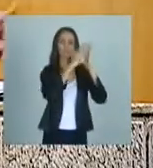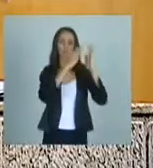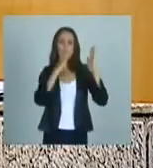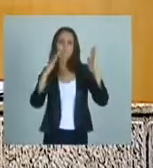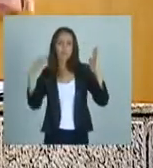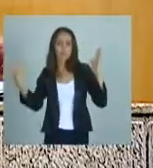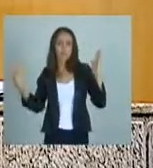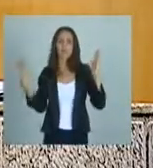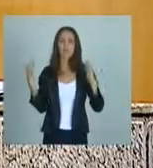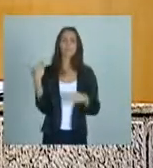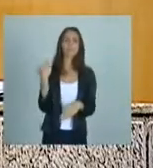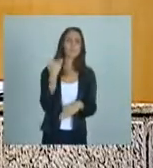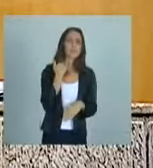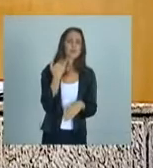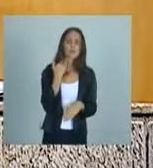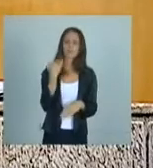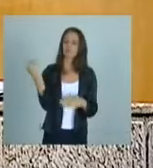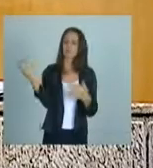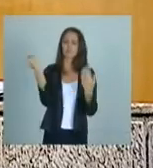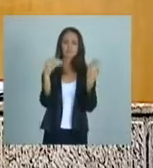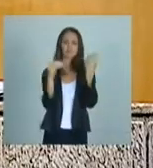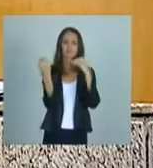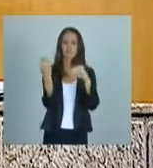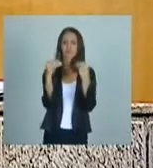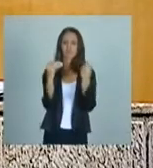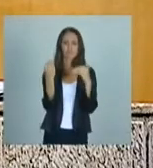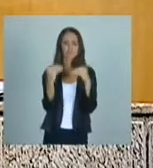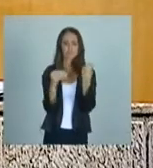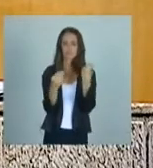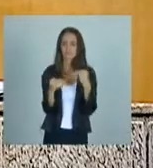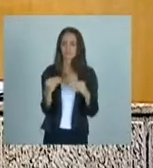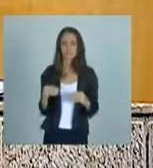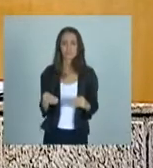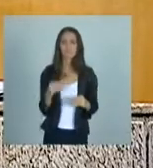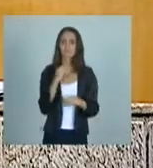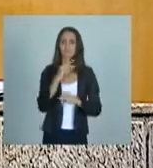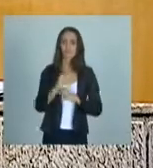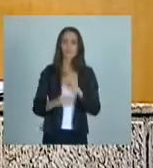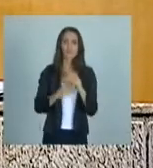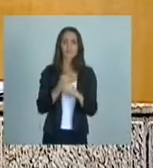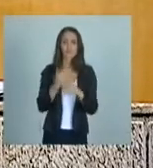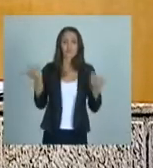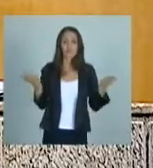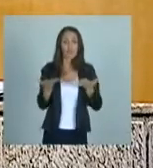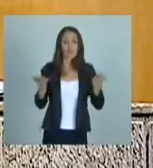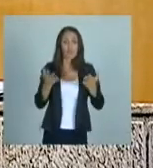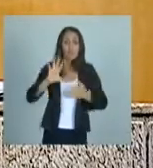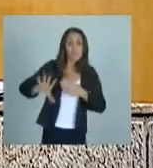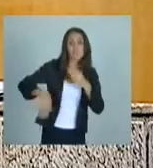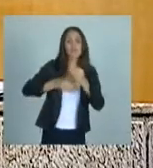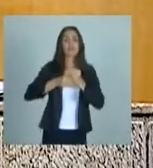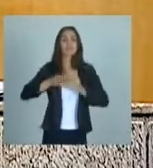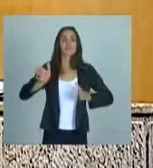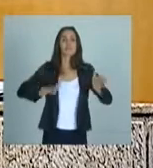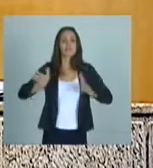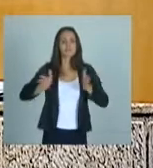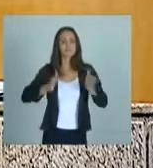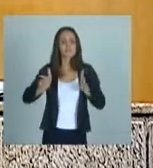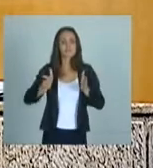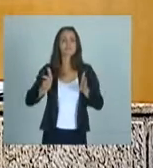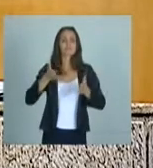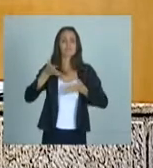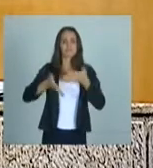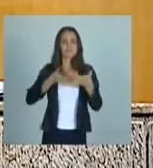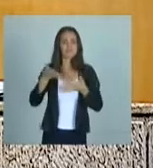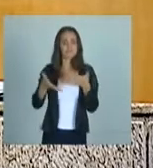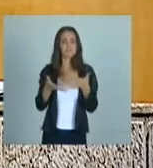as medidas adotadas para ampliar a acessibilidade e o alcance dos trabalhos legislativos a toda a população.